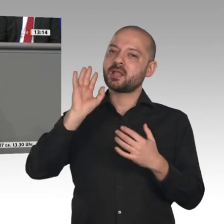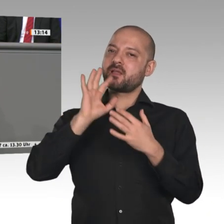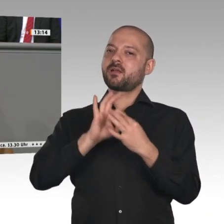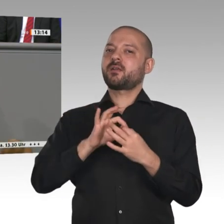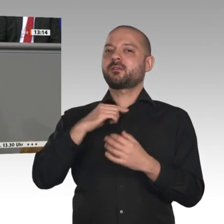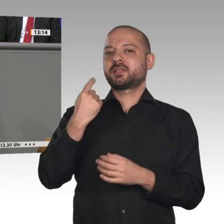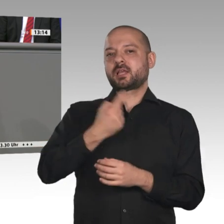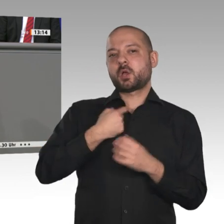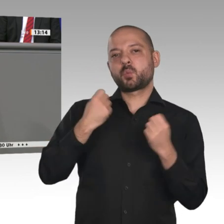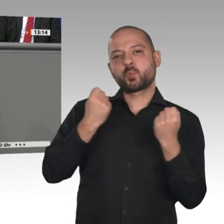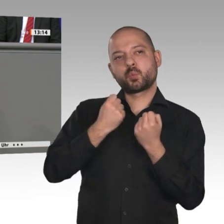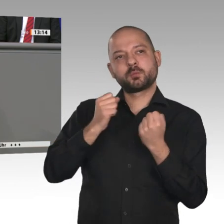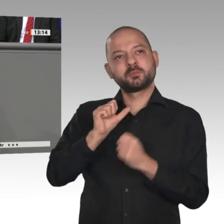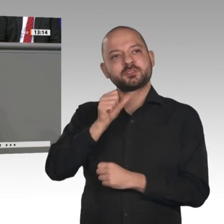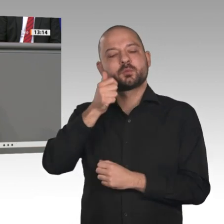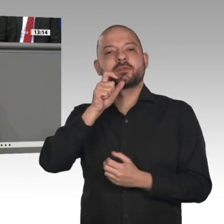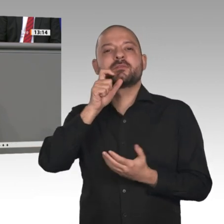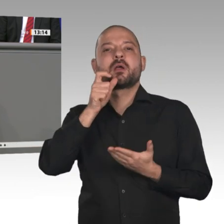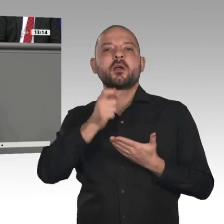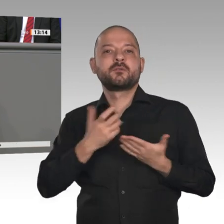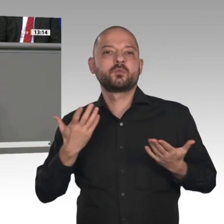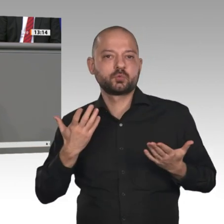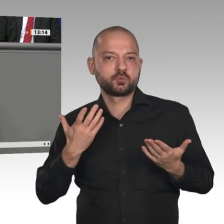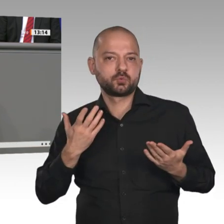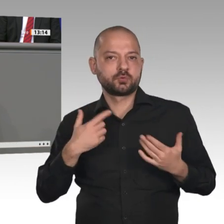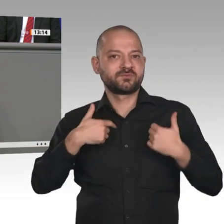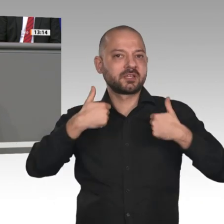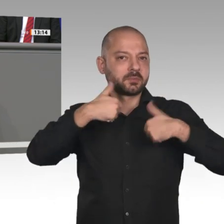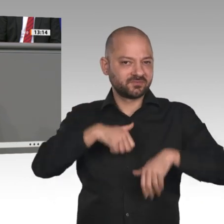unsere Verpflichtung diesen Menschen und ihren Nachkommen gegenüber.